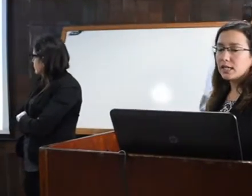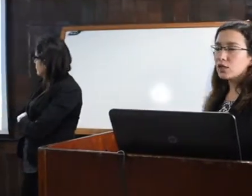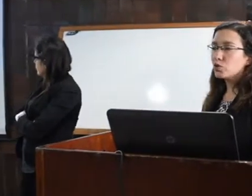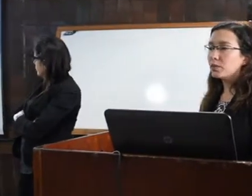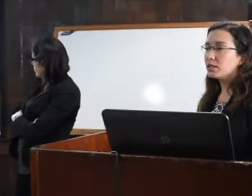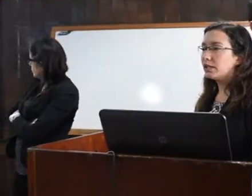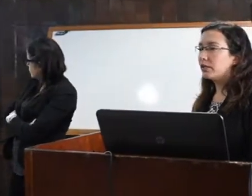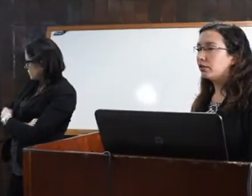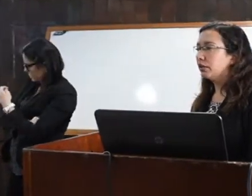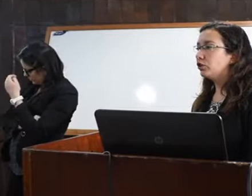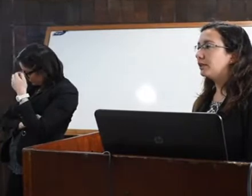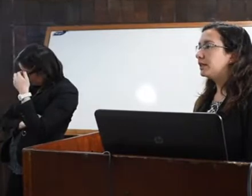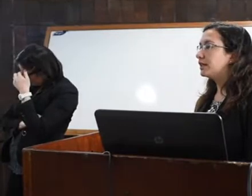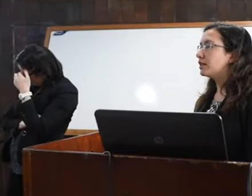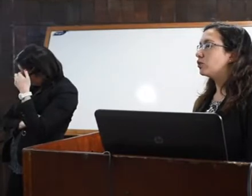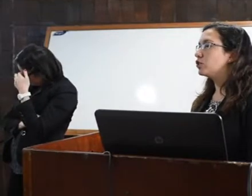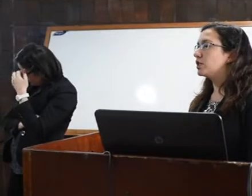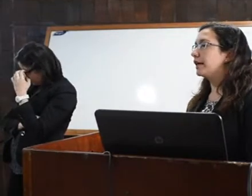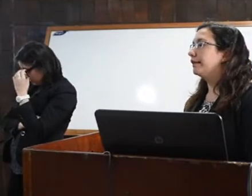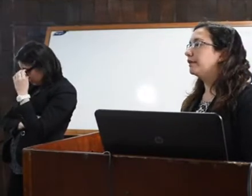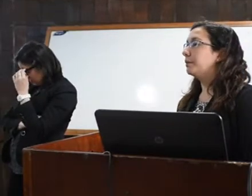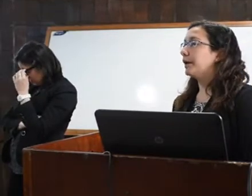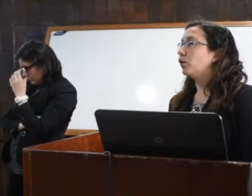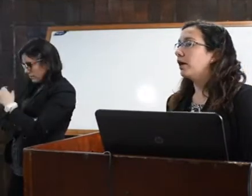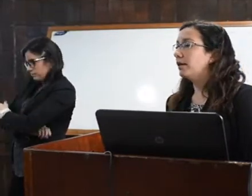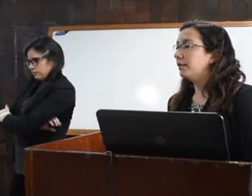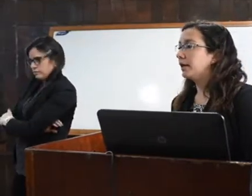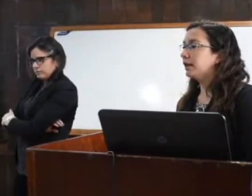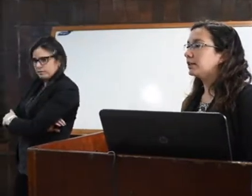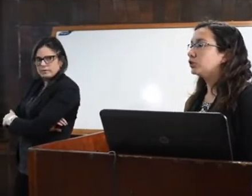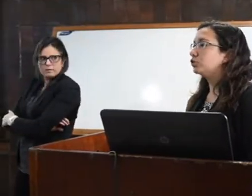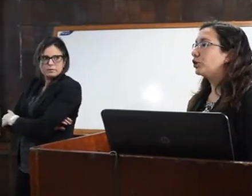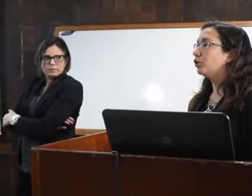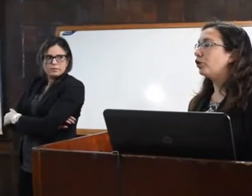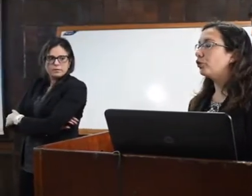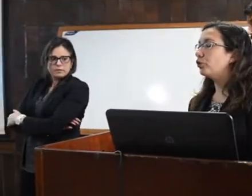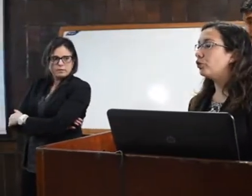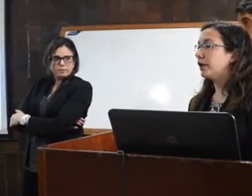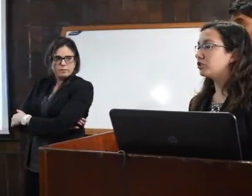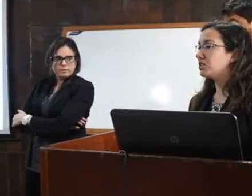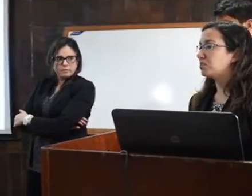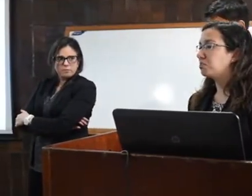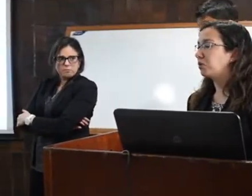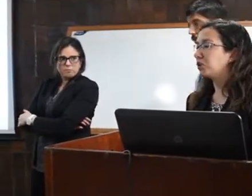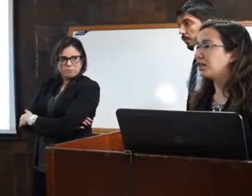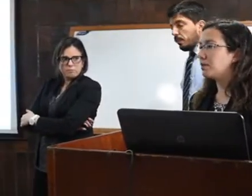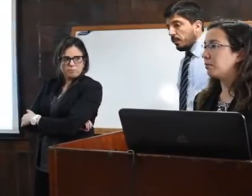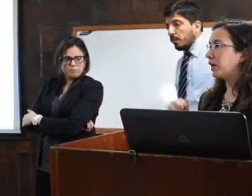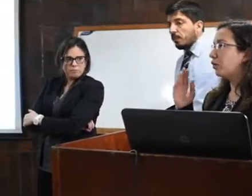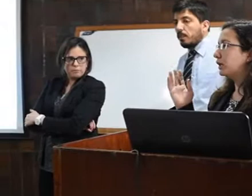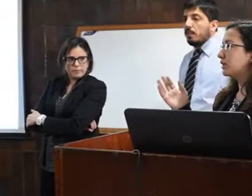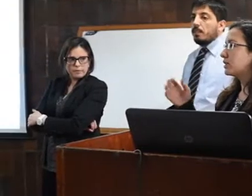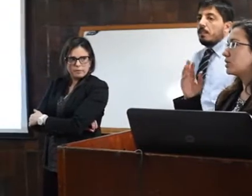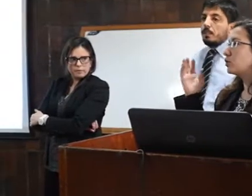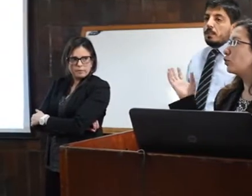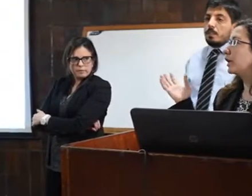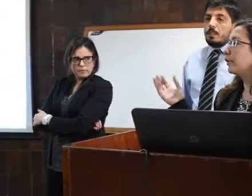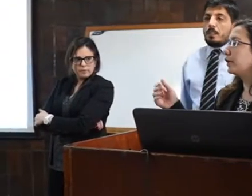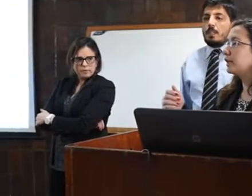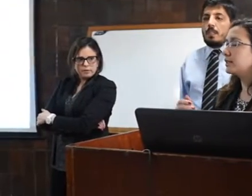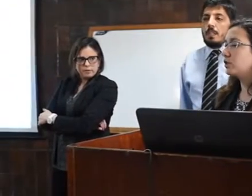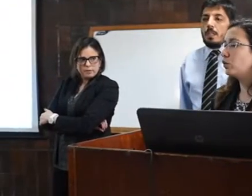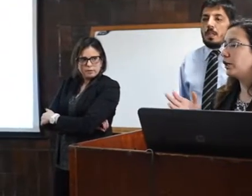conseguida cerca de su domicilio esto vendría a ser como si alguien de paraguay viene a hacerse un seguro uruguay entonces porque sin paraguay tienes